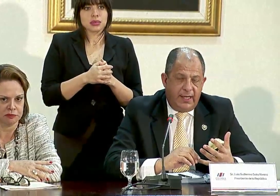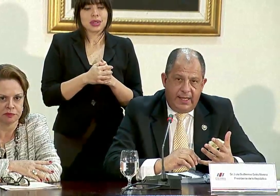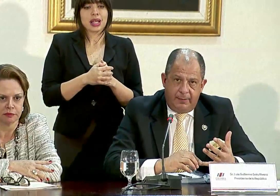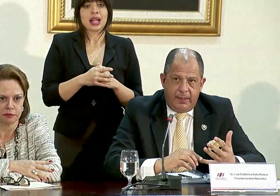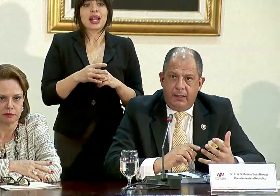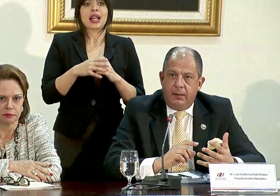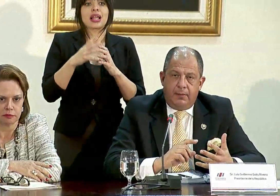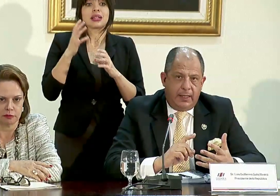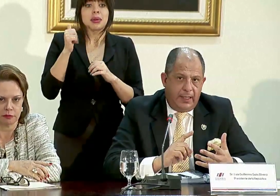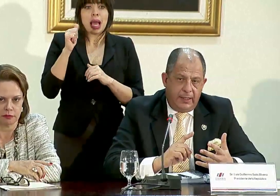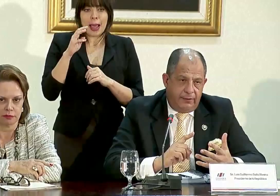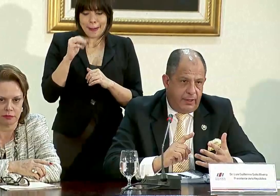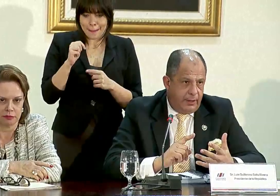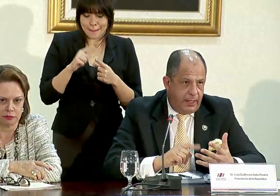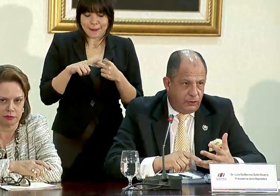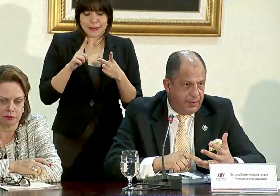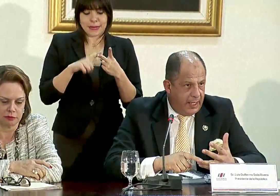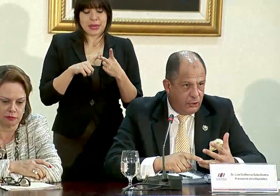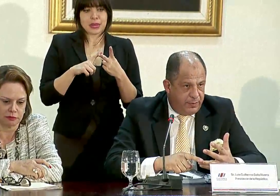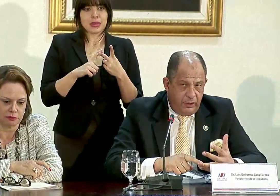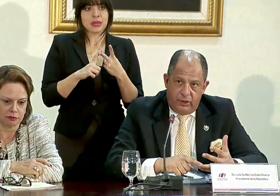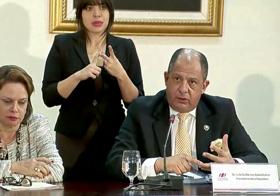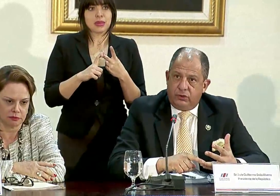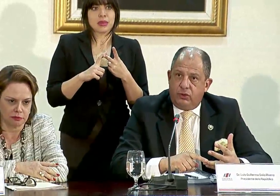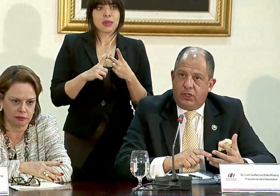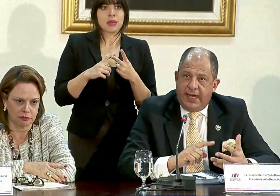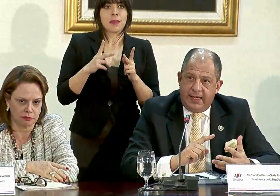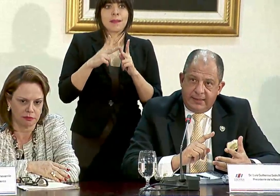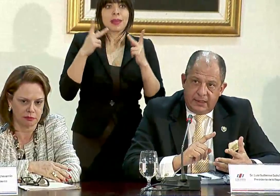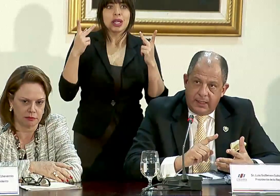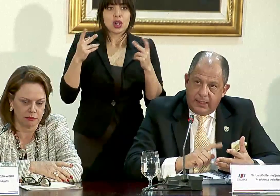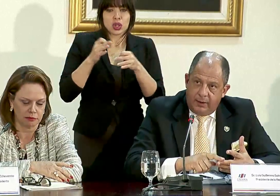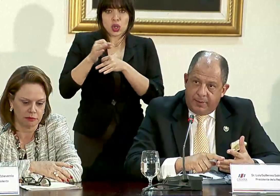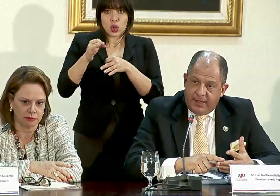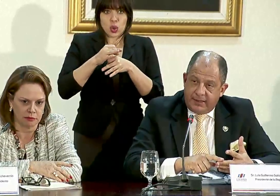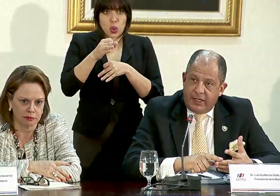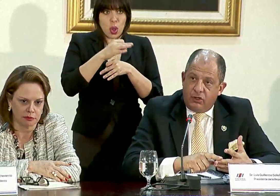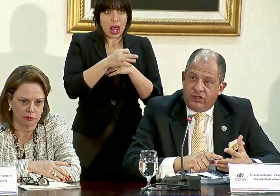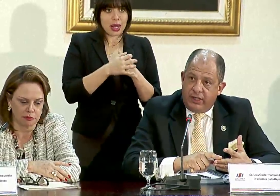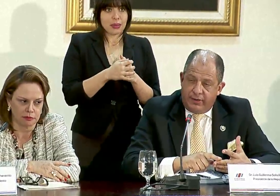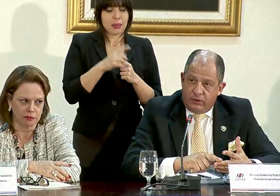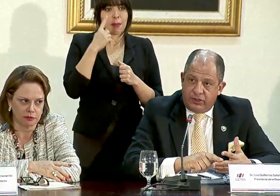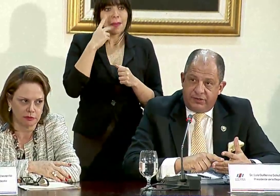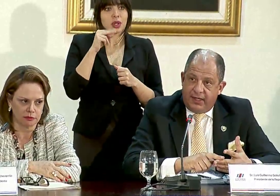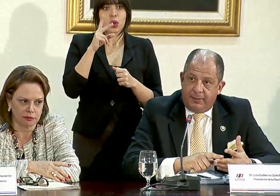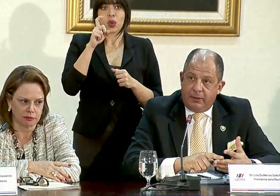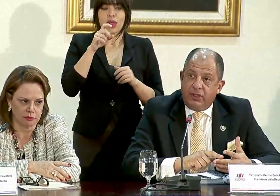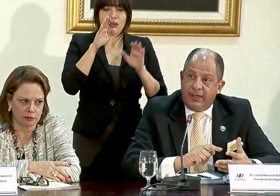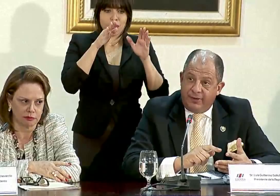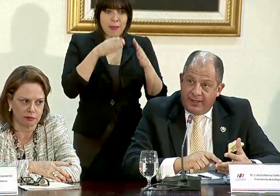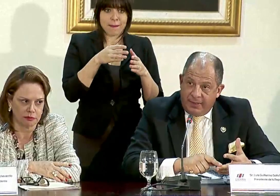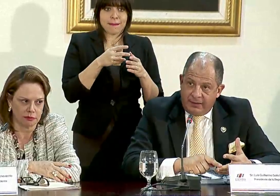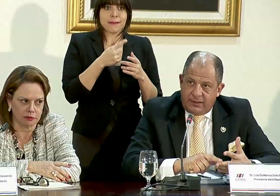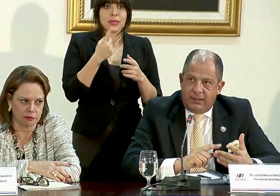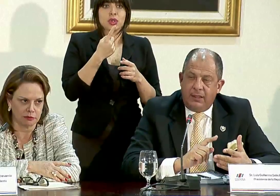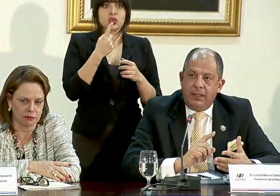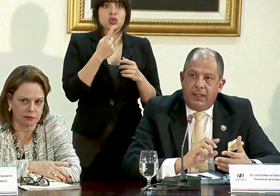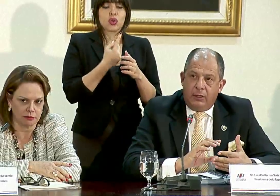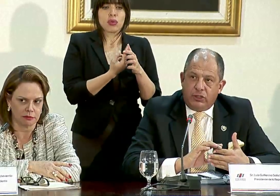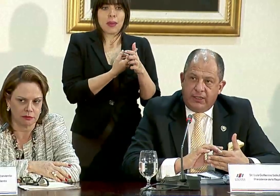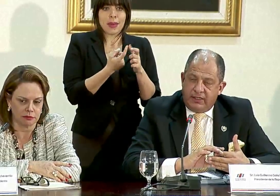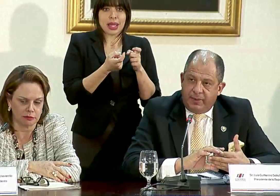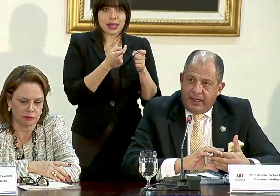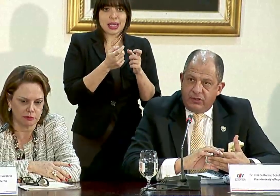radioemisoras en AM para que haya a los periódicos locales que me parece que no se debe concentrar la pauta indebidamente